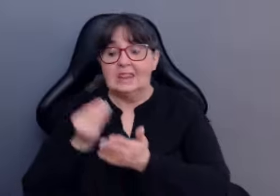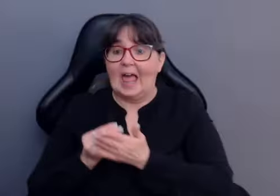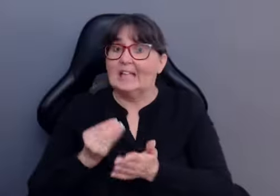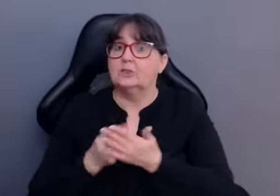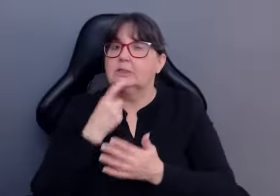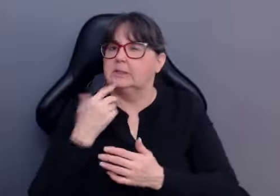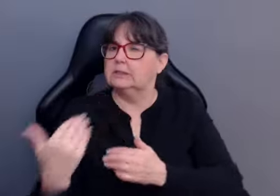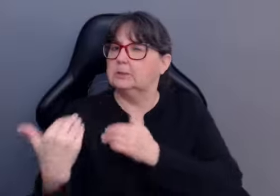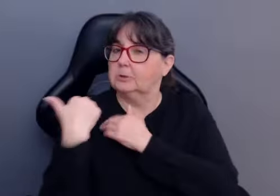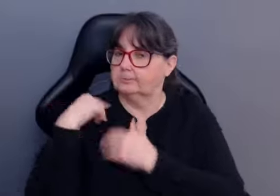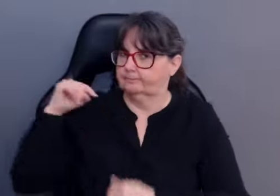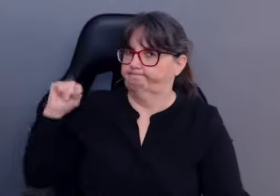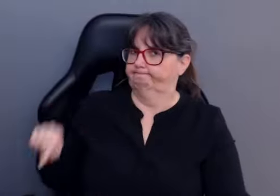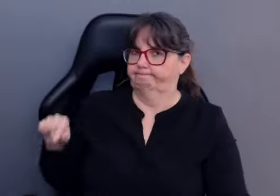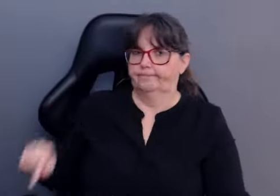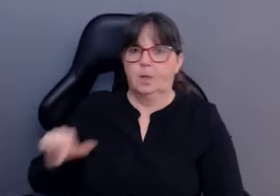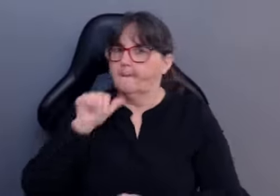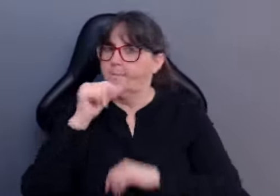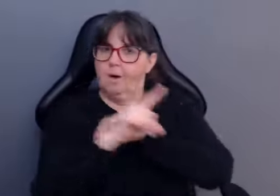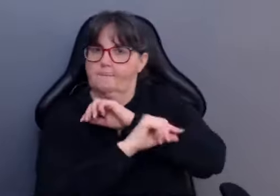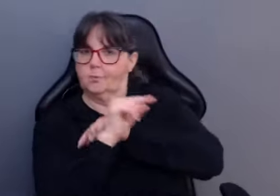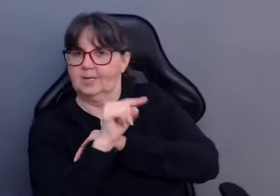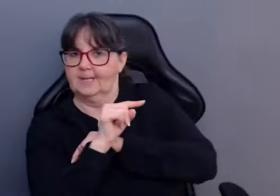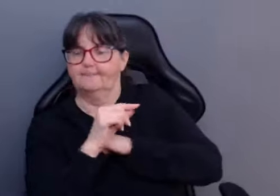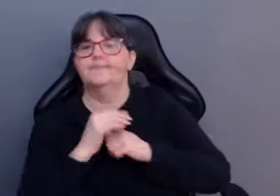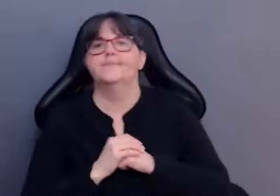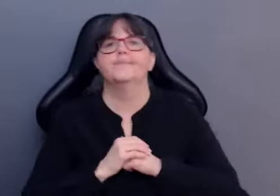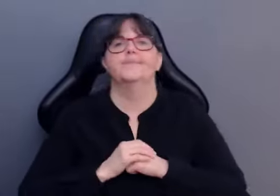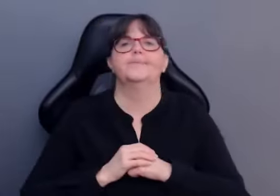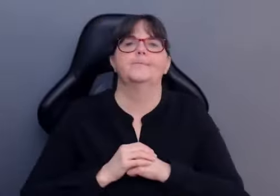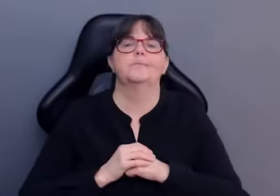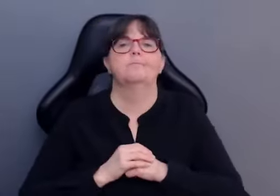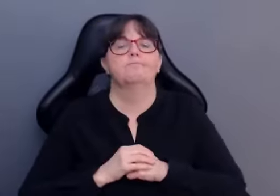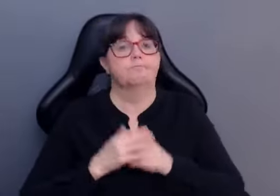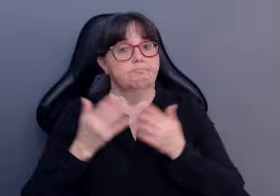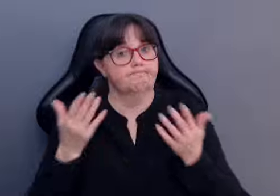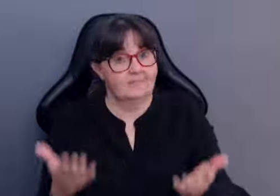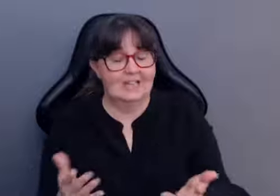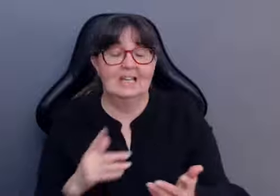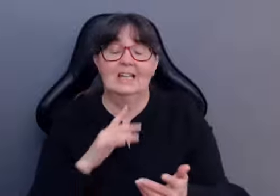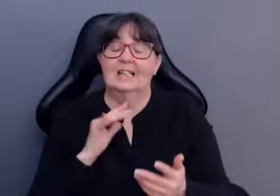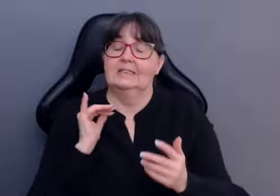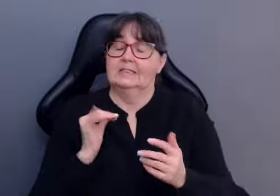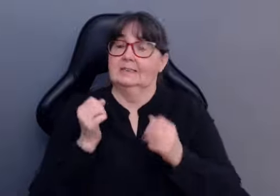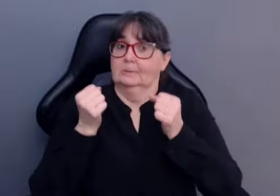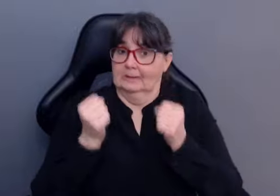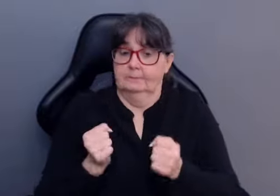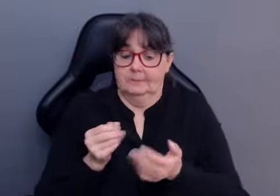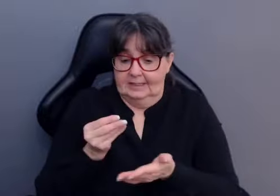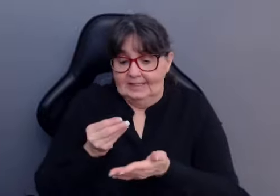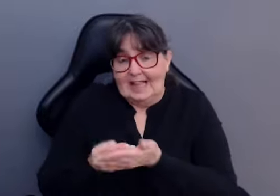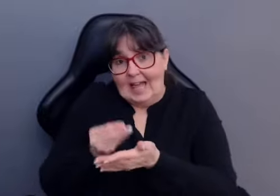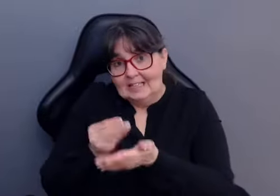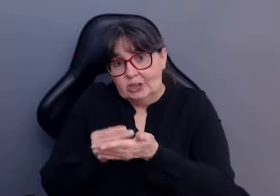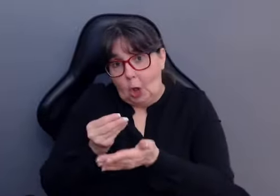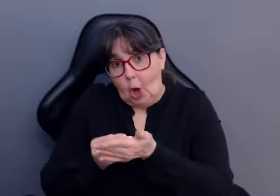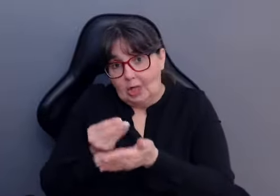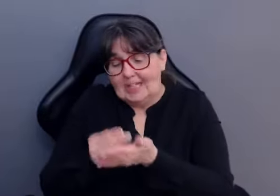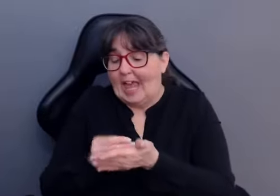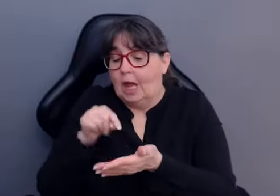toujours responsable. Autant que possible, Le trésorier doit être un membre